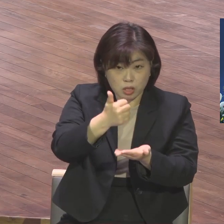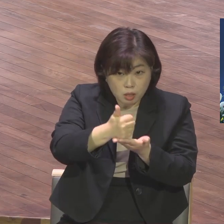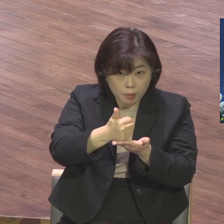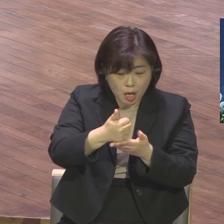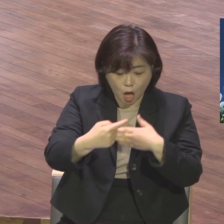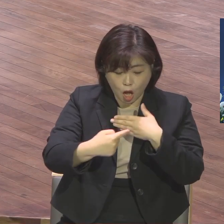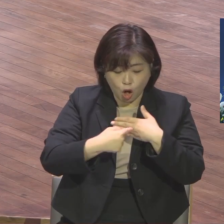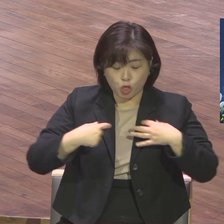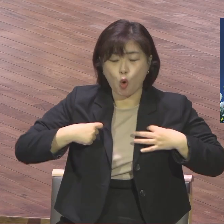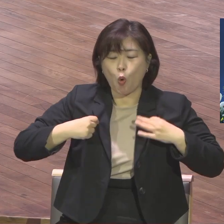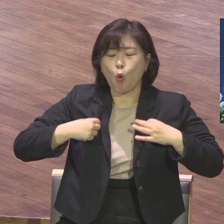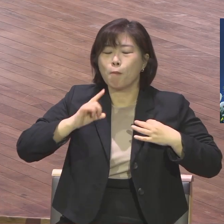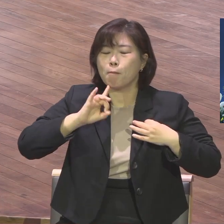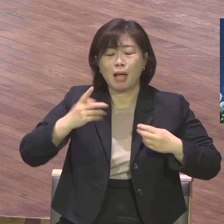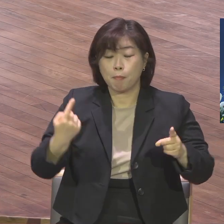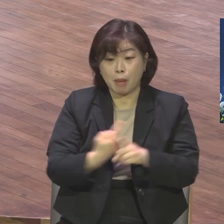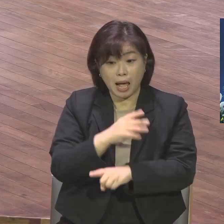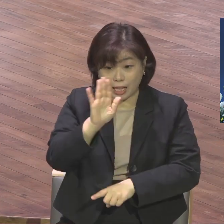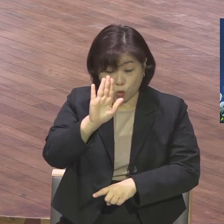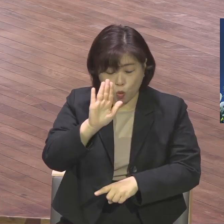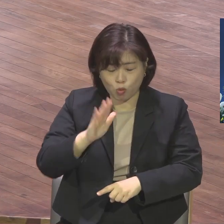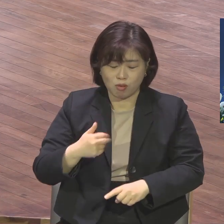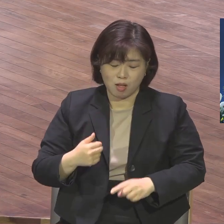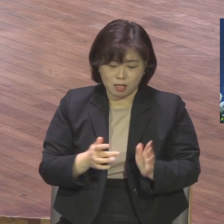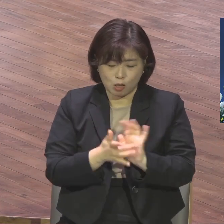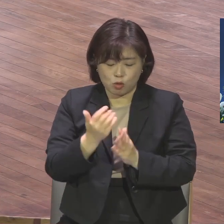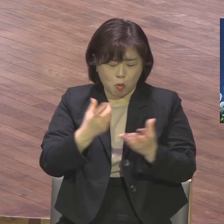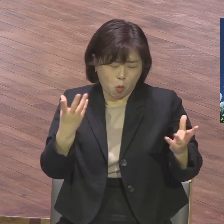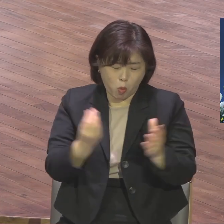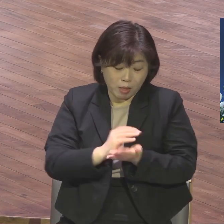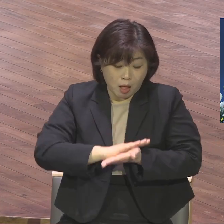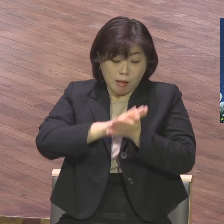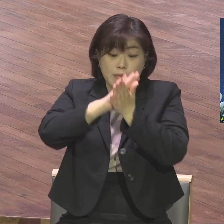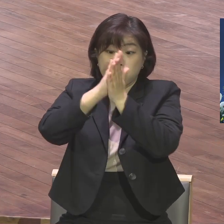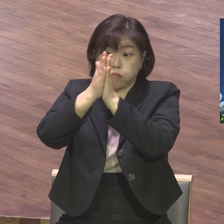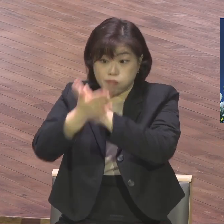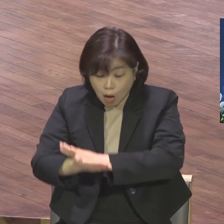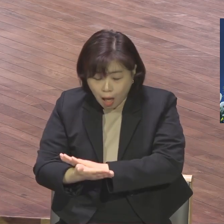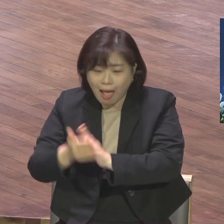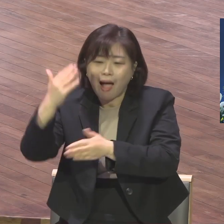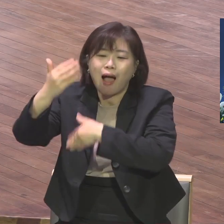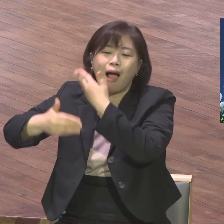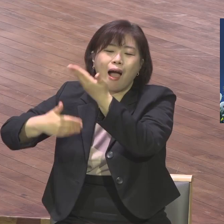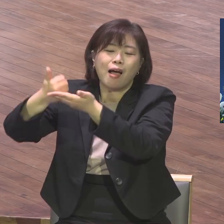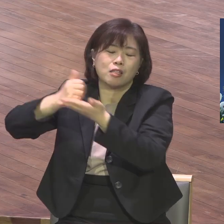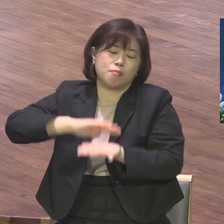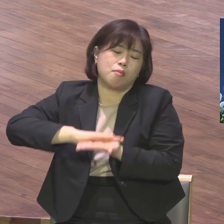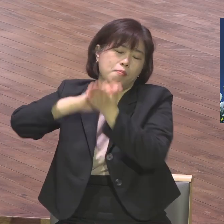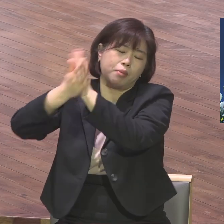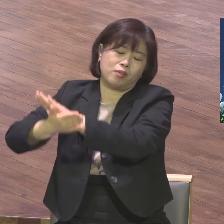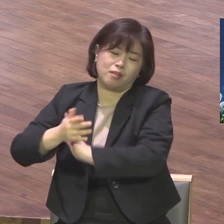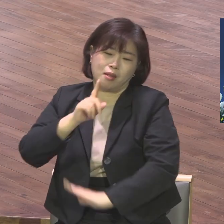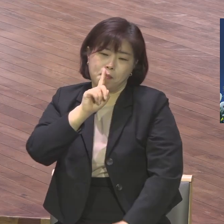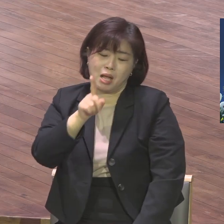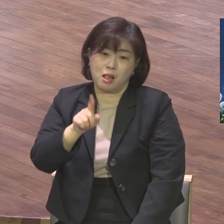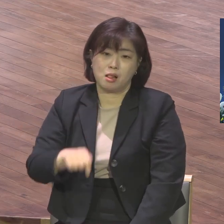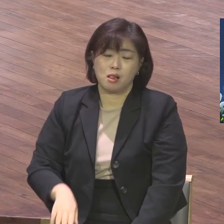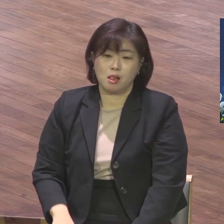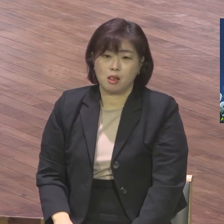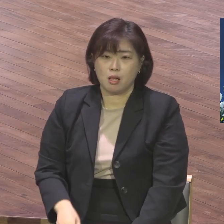그 순간 변화되었습니다. 예수님의 신적 본질 여기에 대해서 신비로운